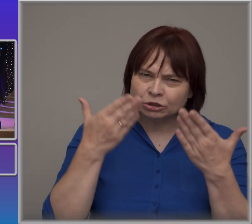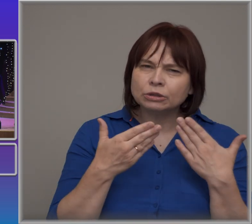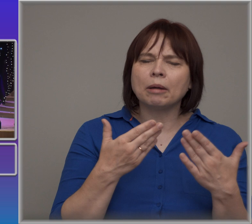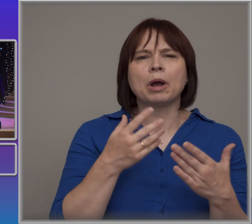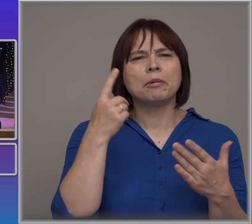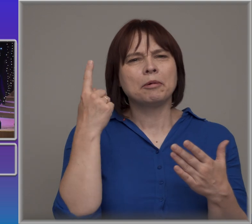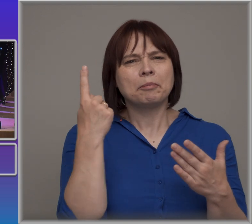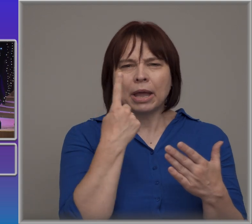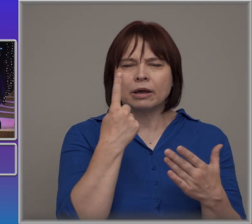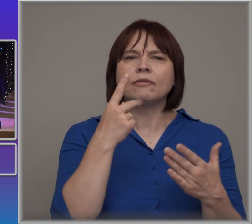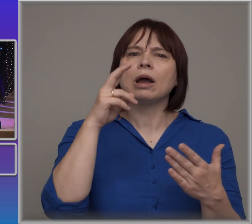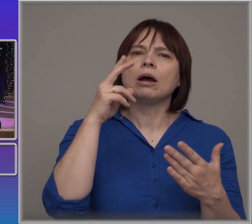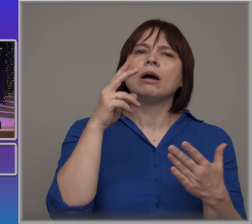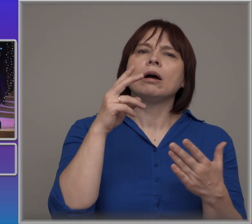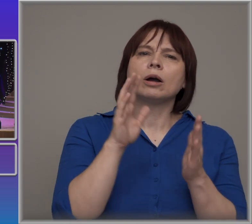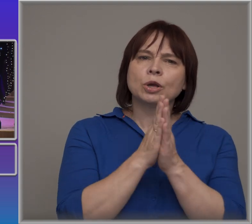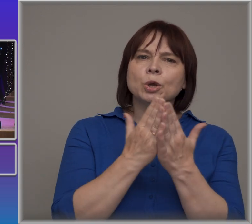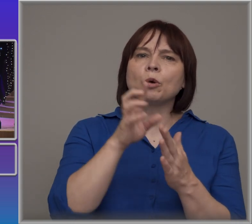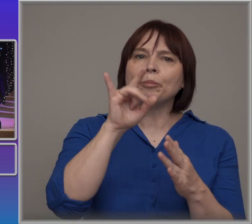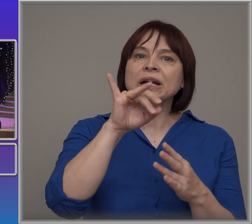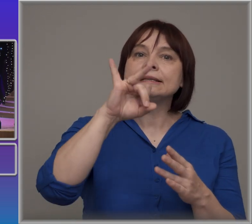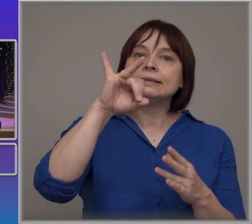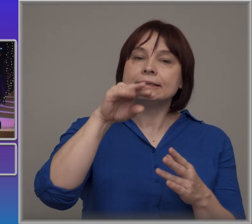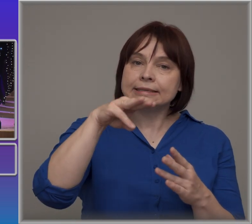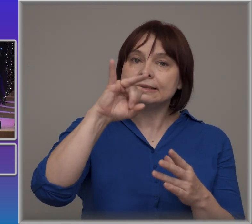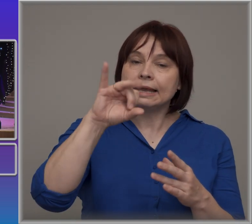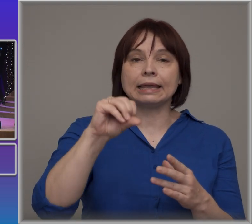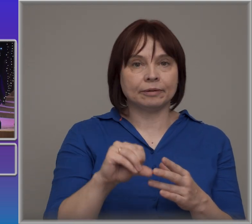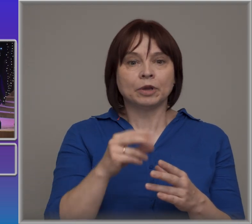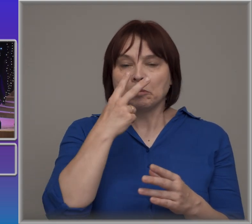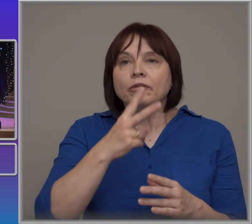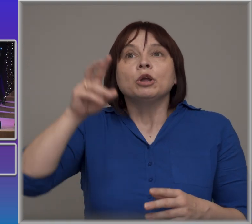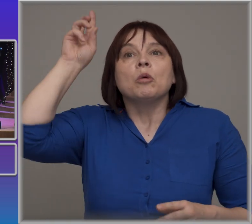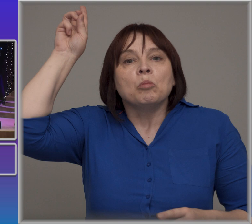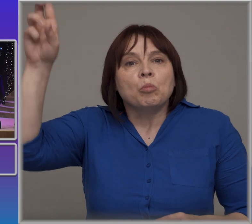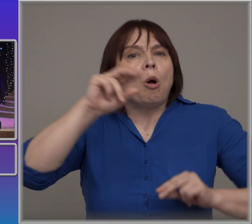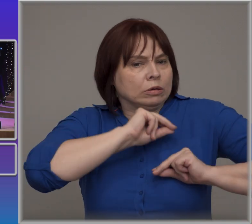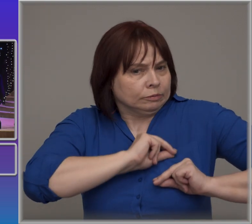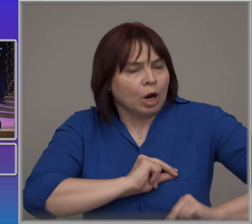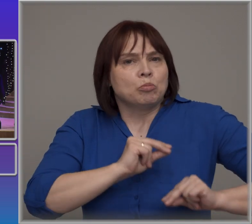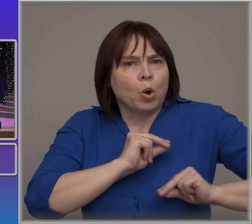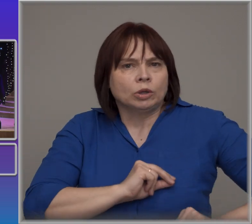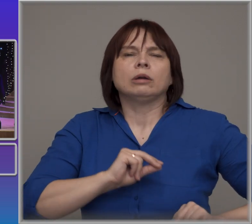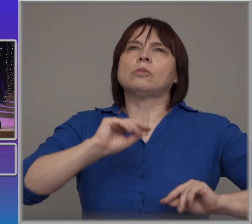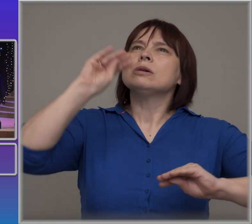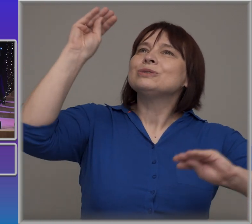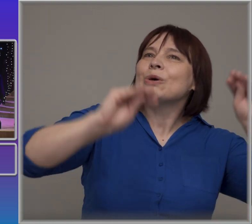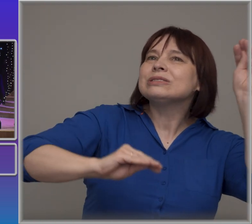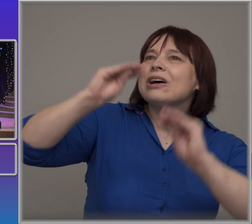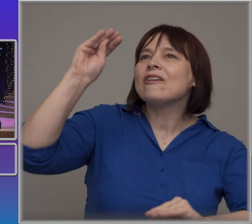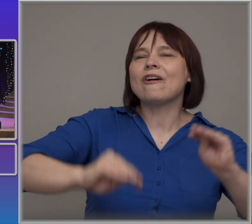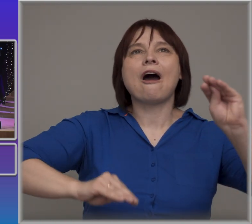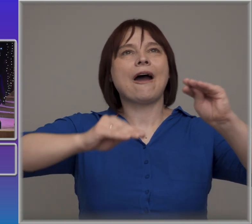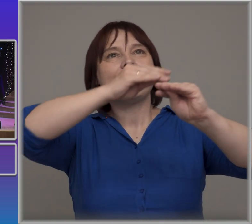Библии, и мы будем смотреть Бытие 1 и 2 главу. Итак, смотря книгу Бытие 1 и 2 главу,